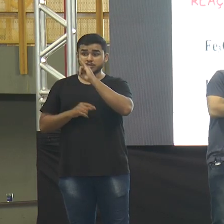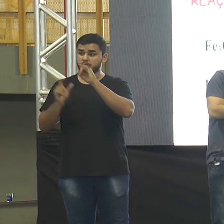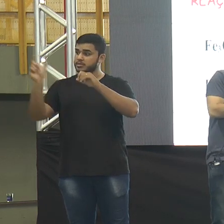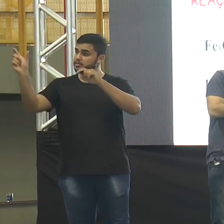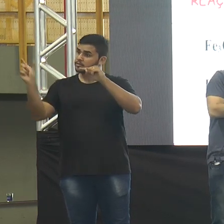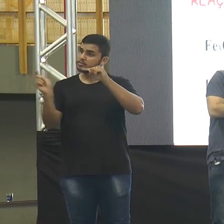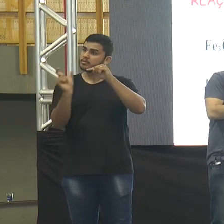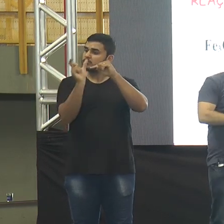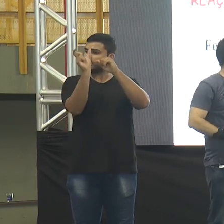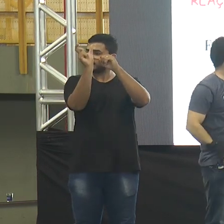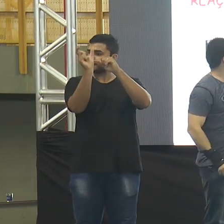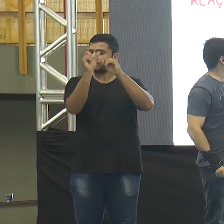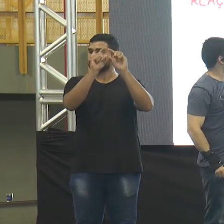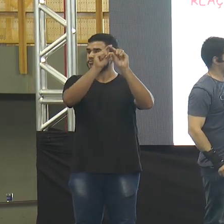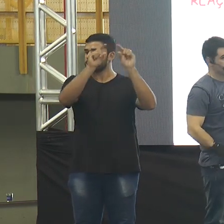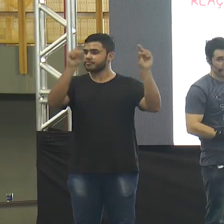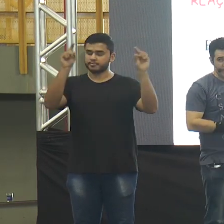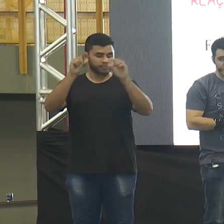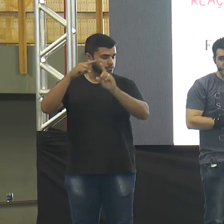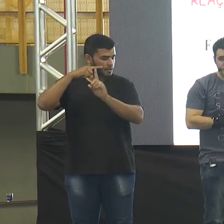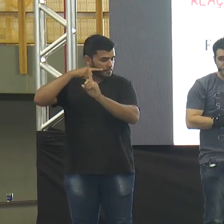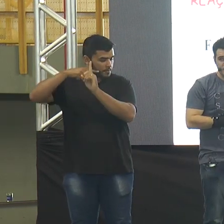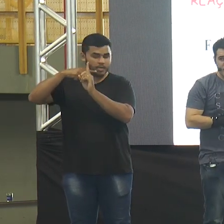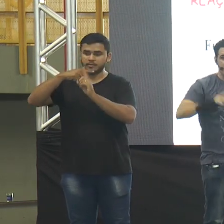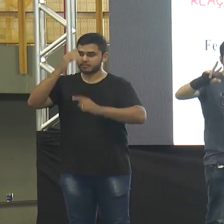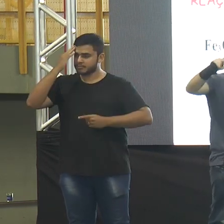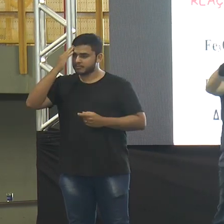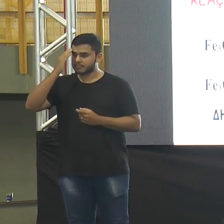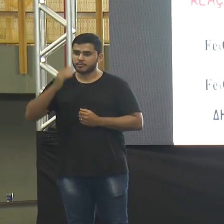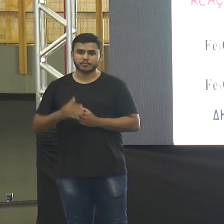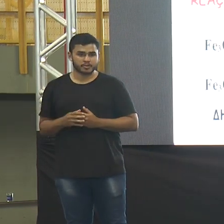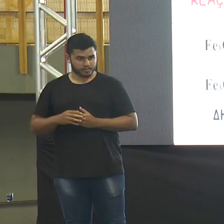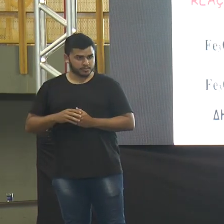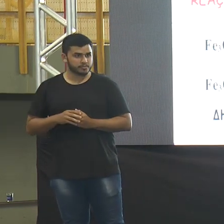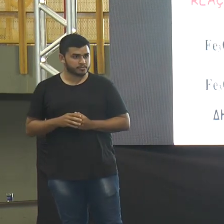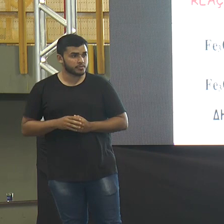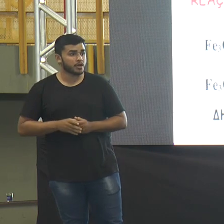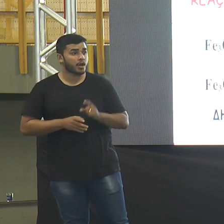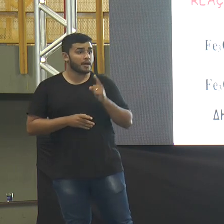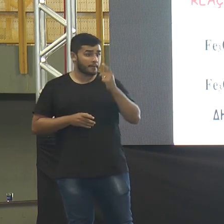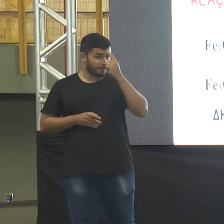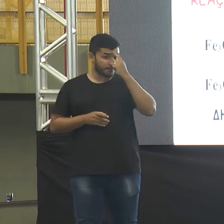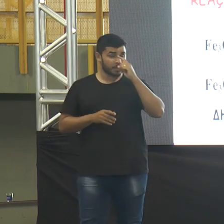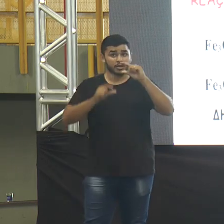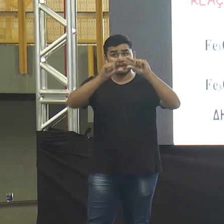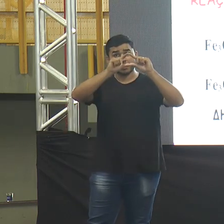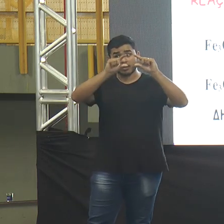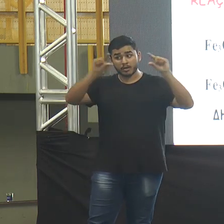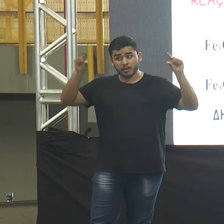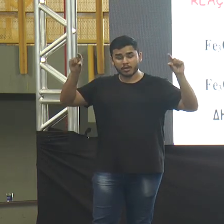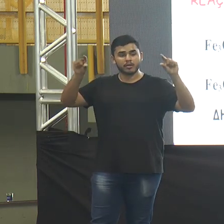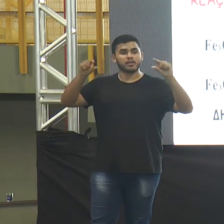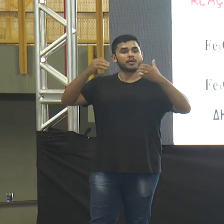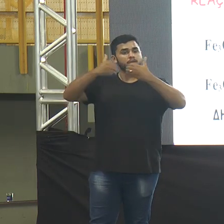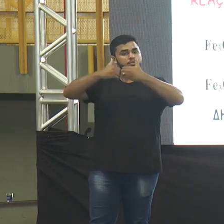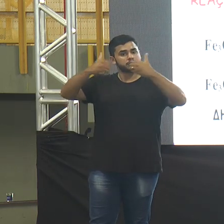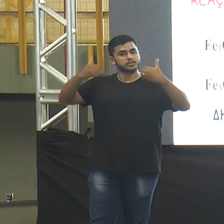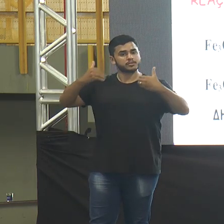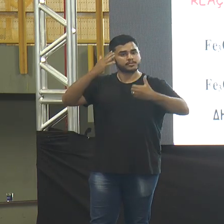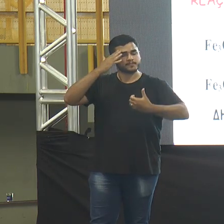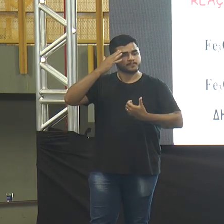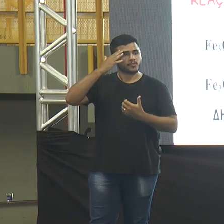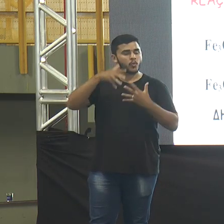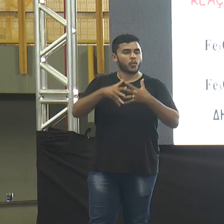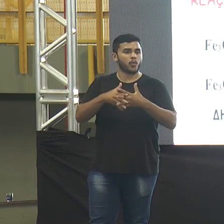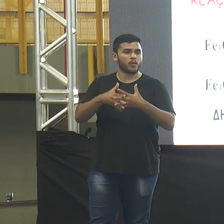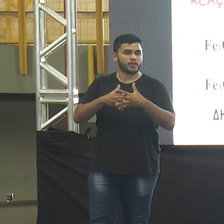dos produtos, aí ele passa a ter o sinal de mais. Então, cuidado para você não confundir quando estiver fazendo a leitura da prova e não